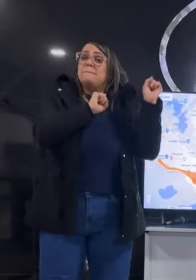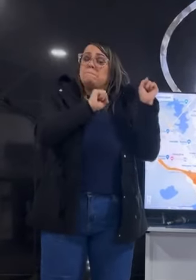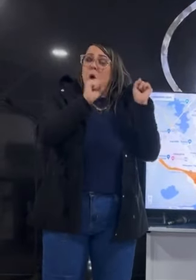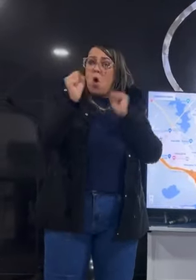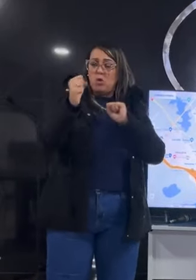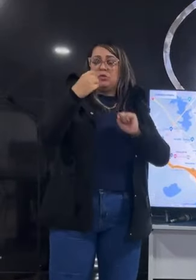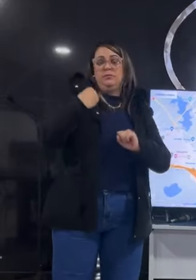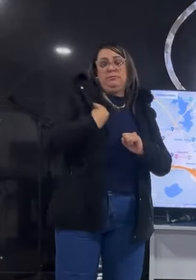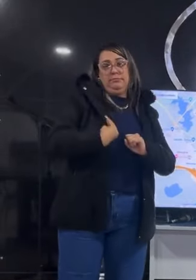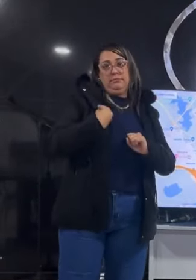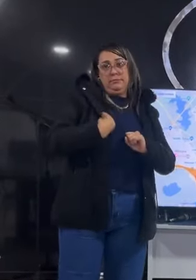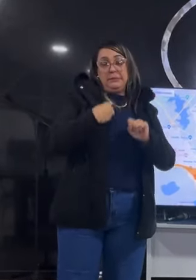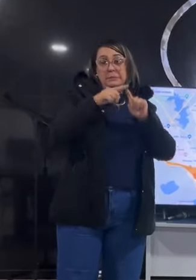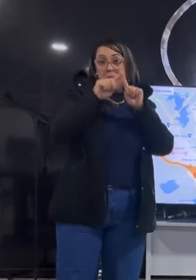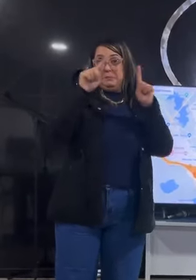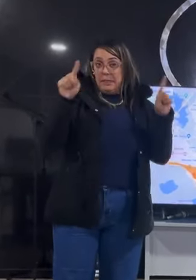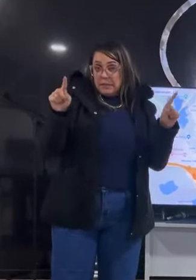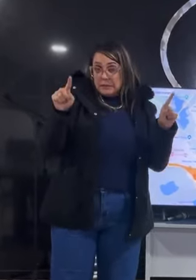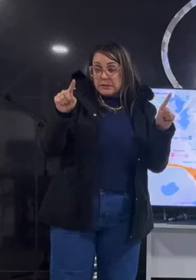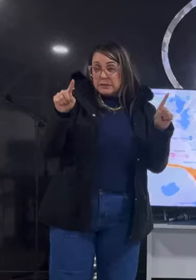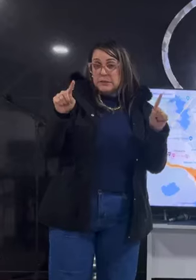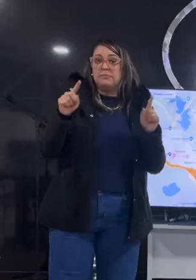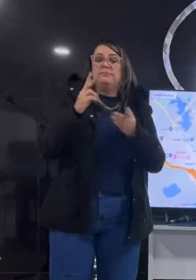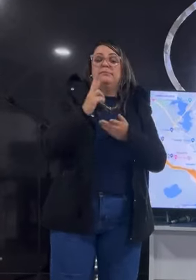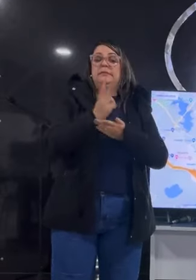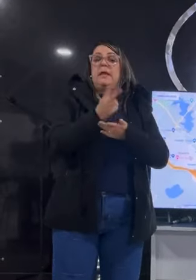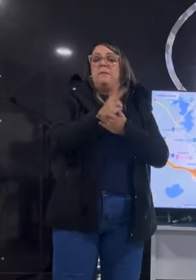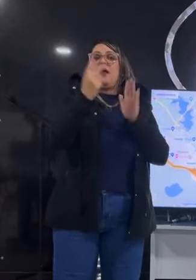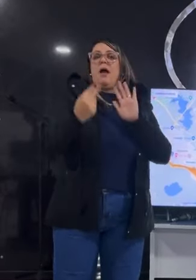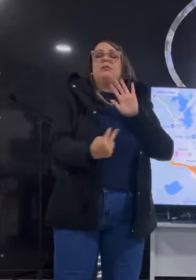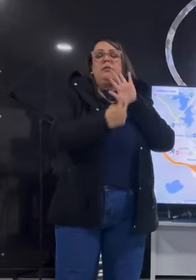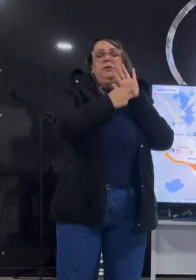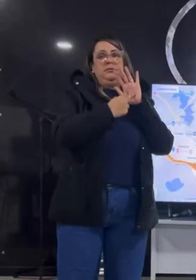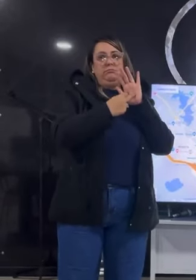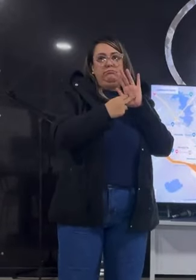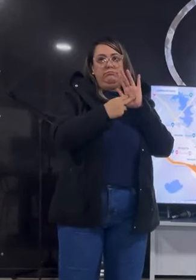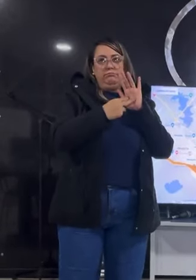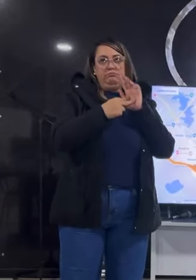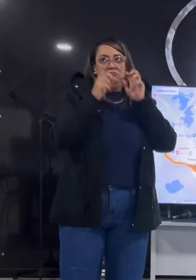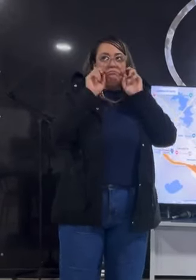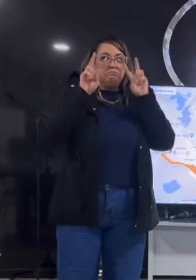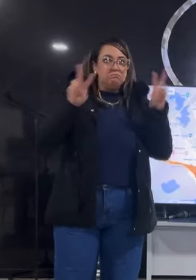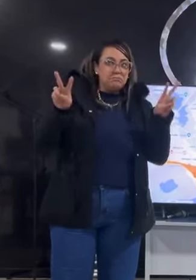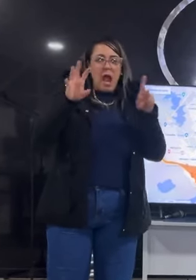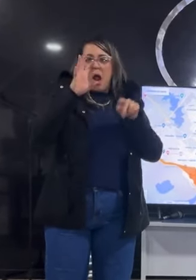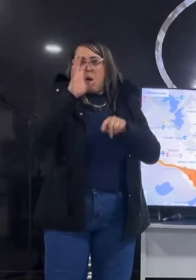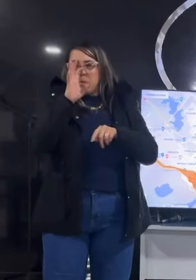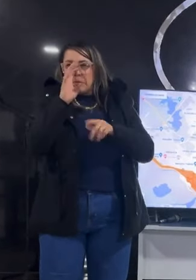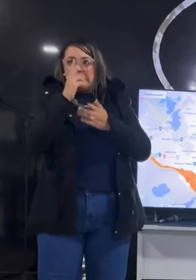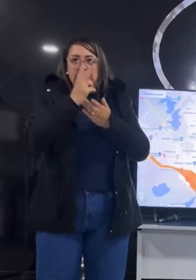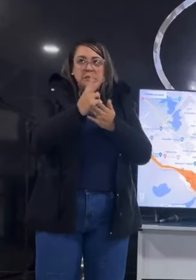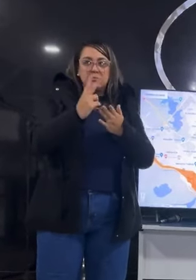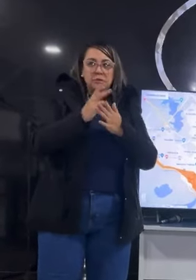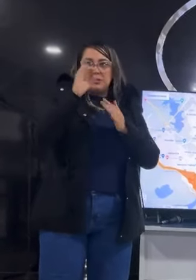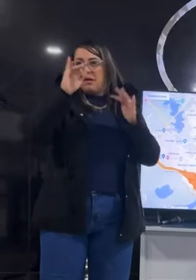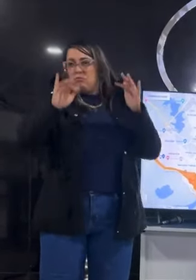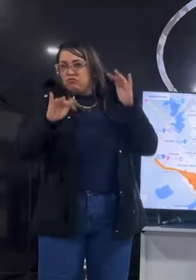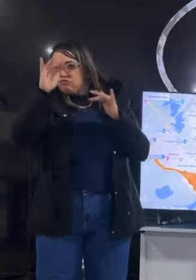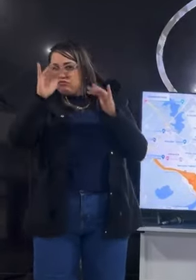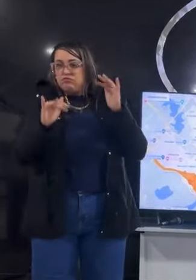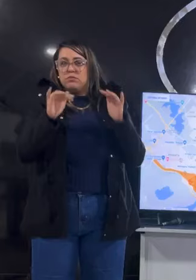estar naquelas áreas mas devem permanecer em Alerta Total acompanhando todas as